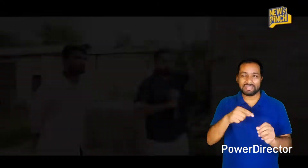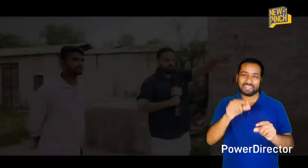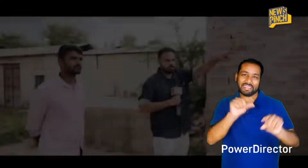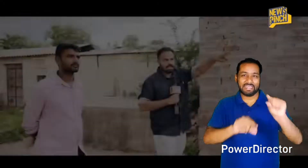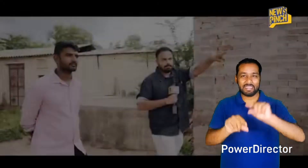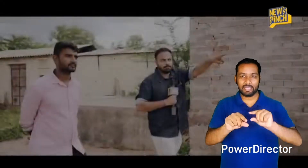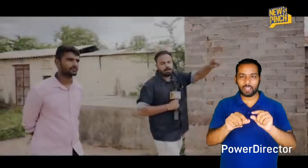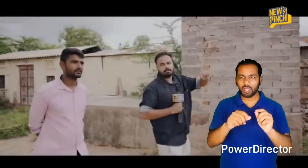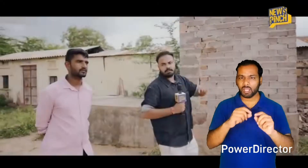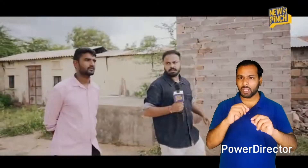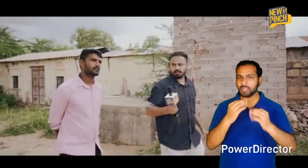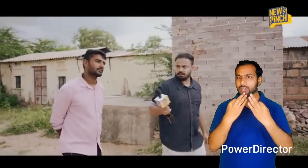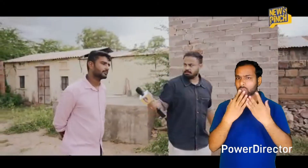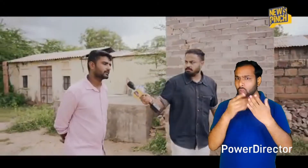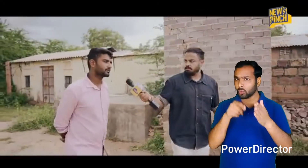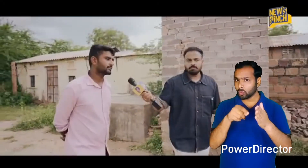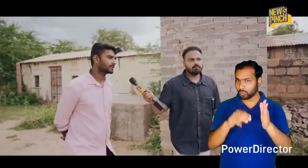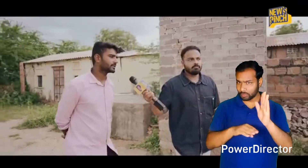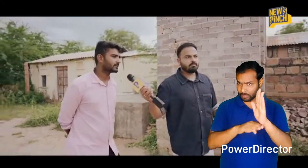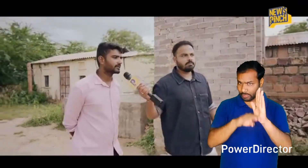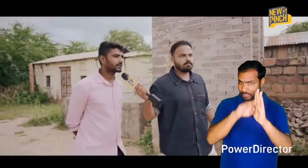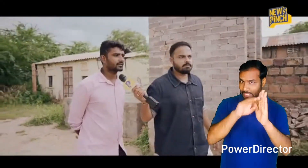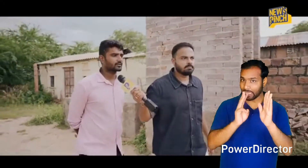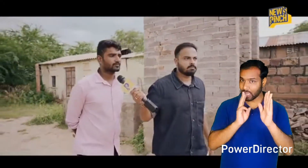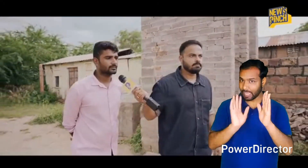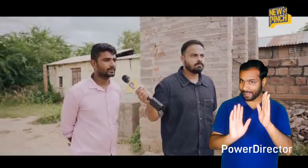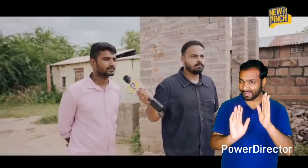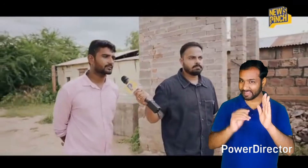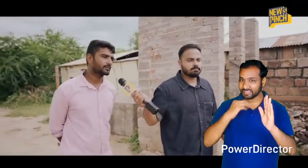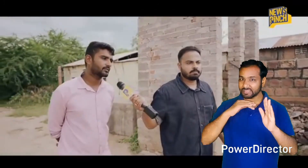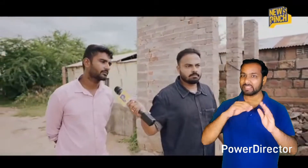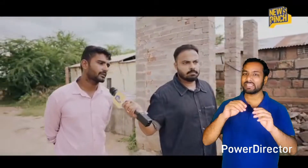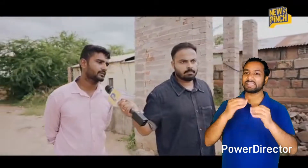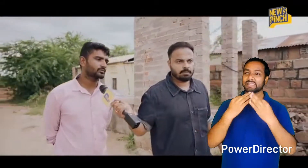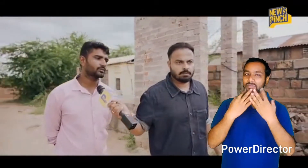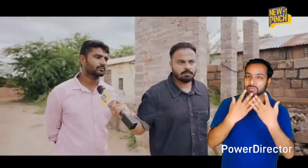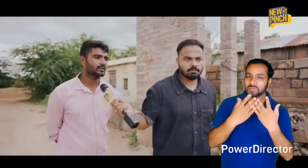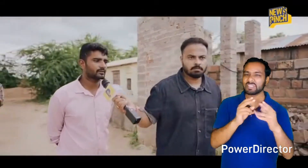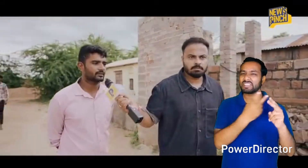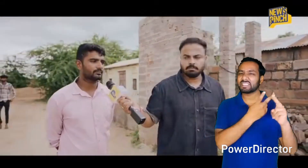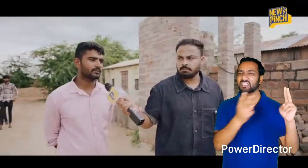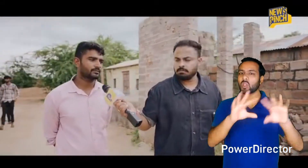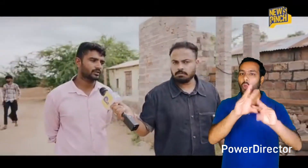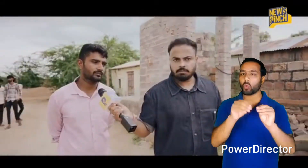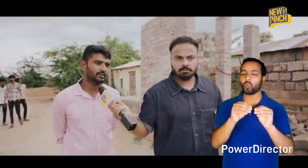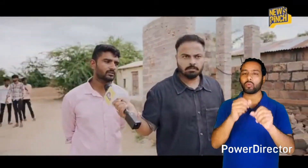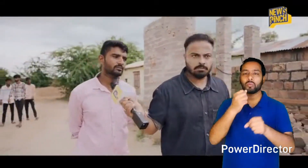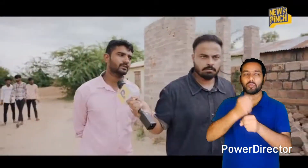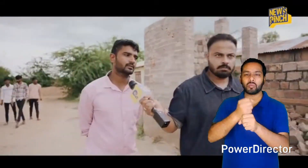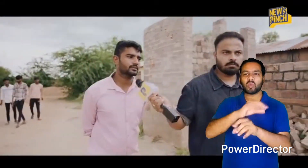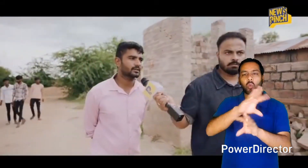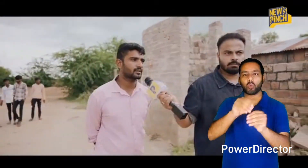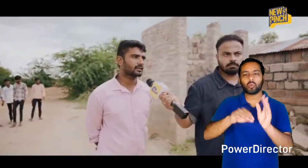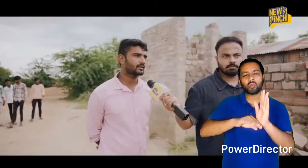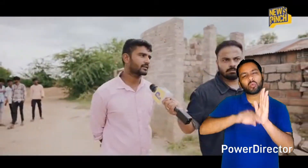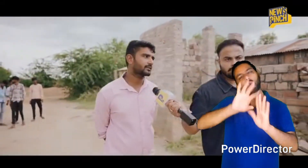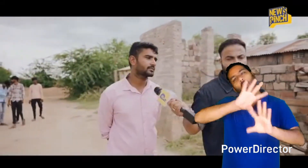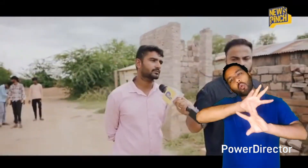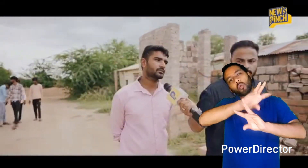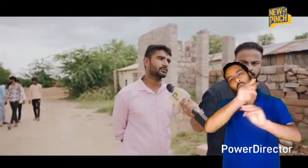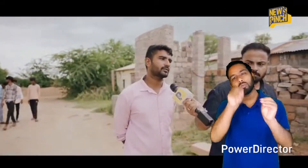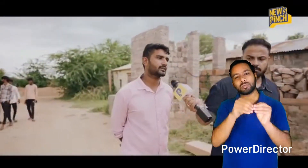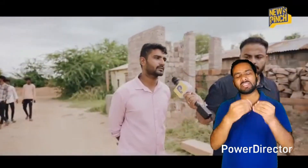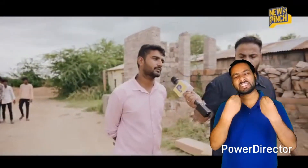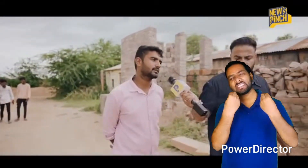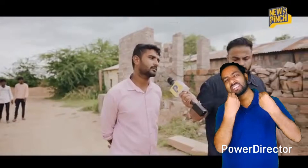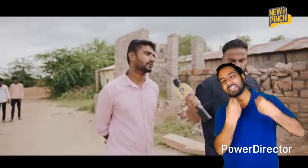पानी। इस विद्यालय में पानी भर गया था। बिल्कुल, विद्यालय में, घरों में, पंचायत भवनों में, स्कूलों में और मुख्य मार्गों में, सब जगह नाड़ी, तालाब,